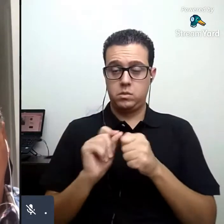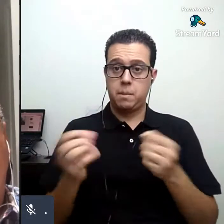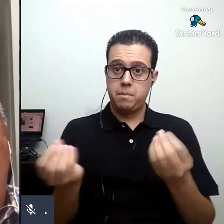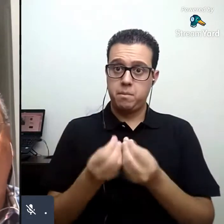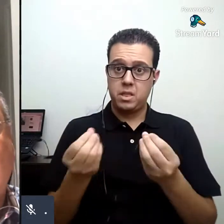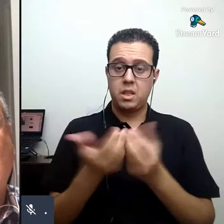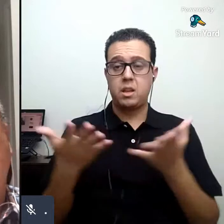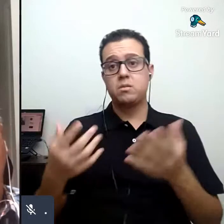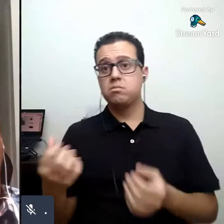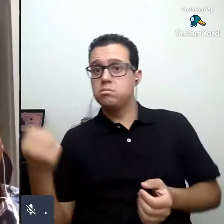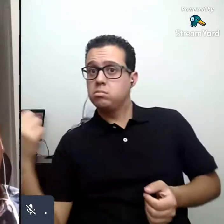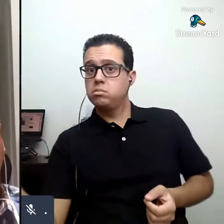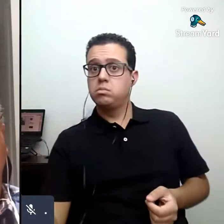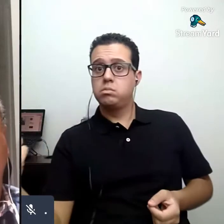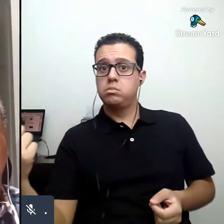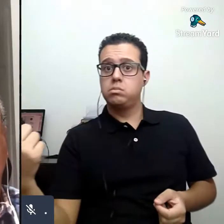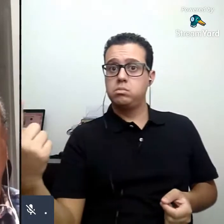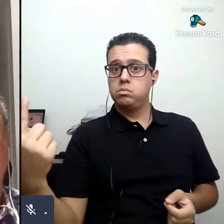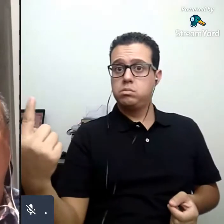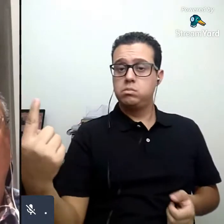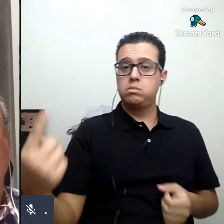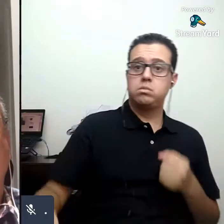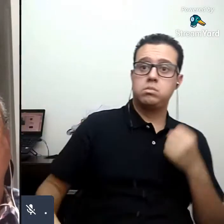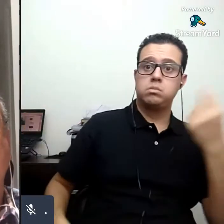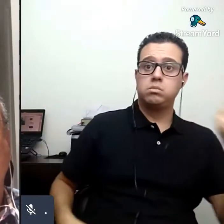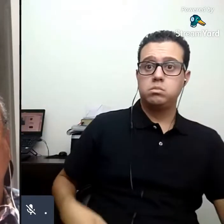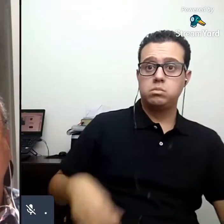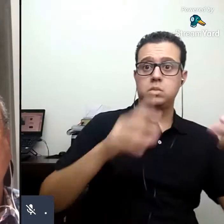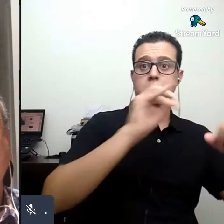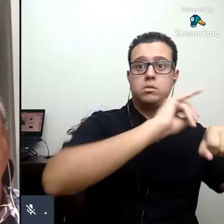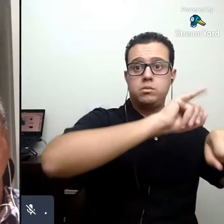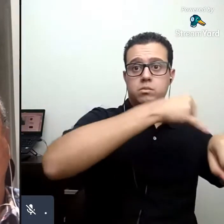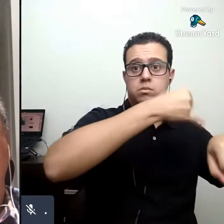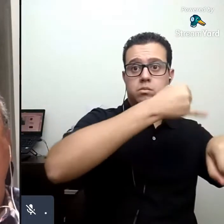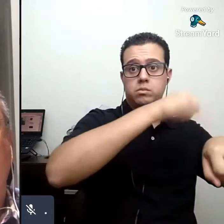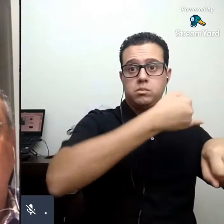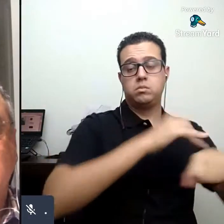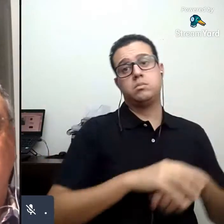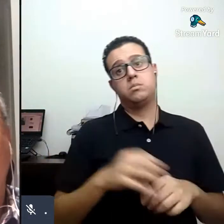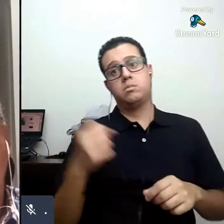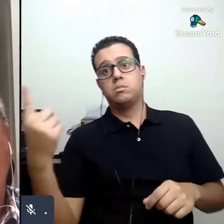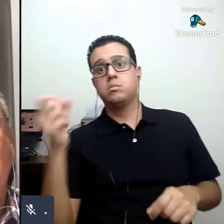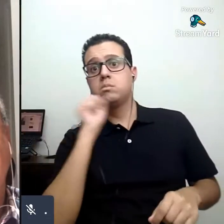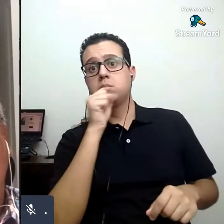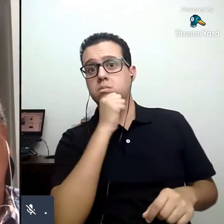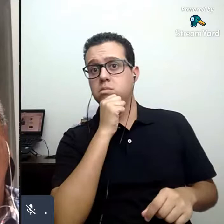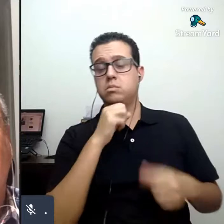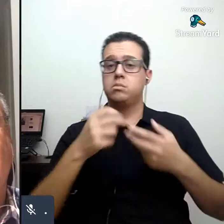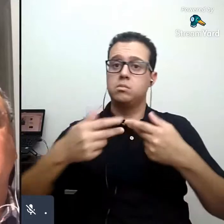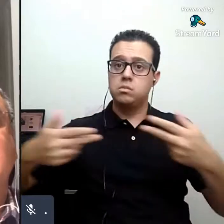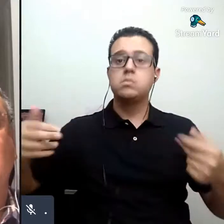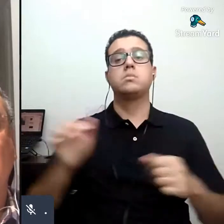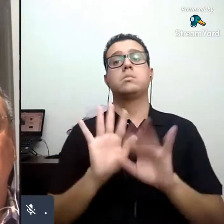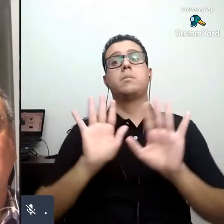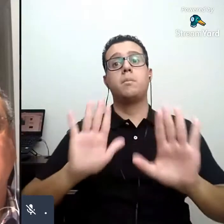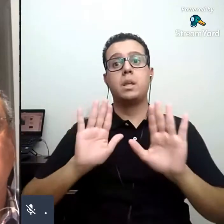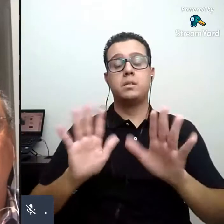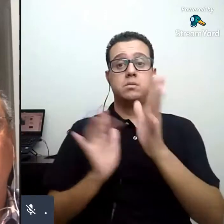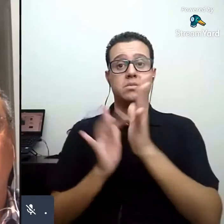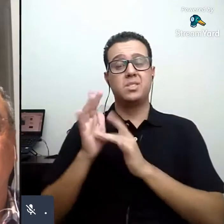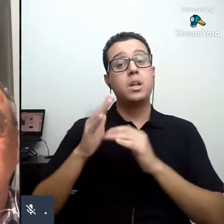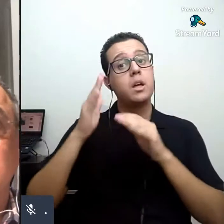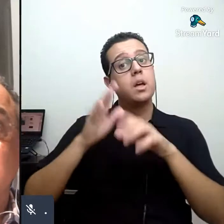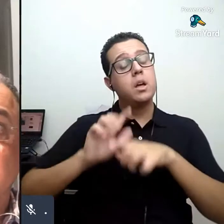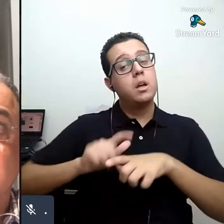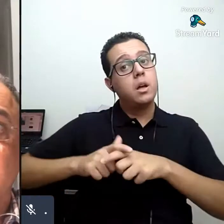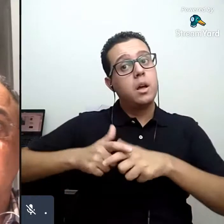Caná, outros ali em Jerusalém, havia curado algumas pessoas, mas a fama dele estava crescendo, mas não